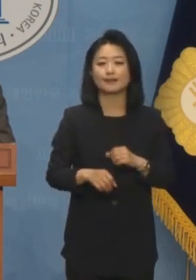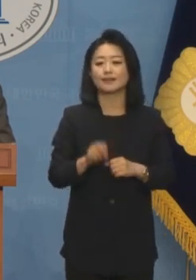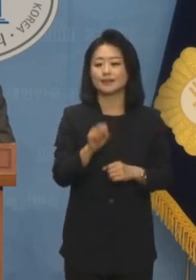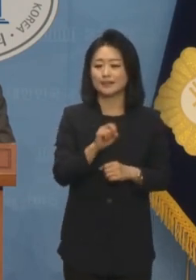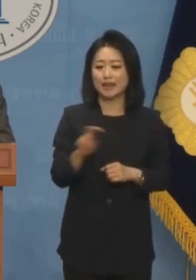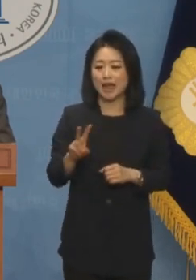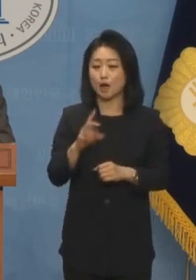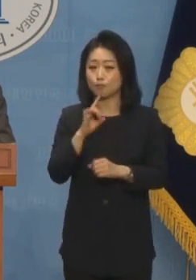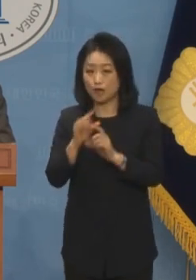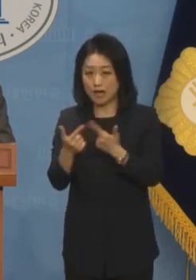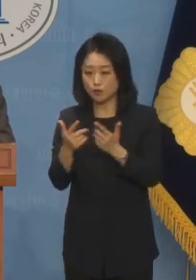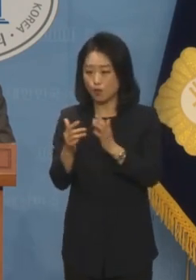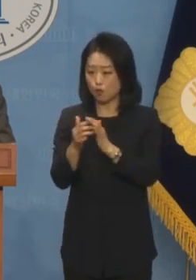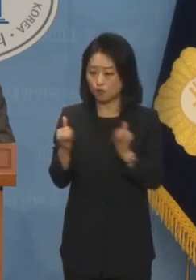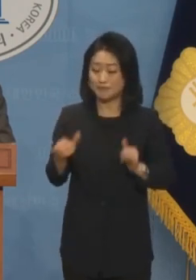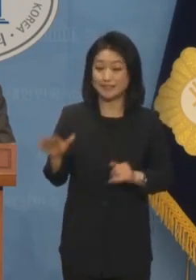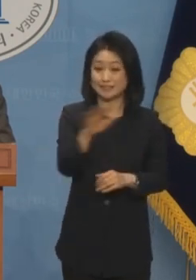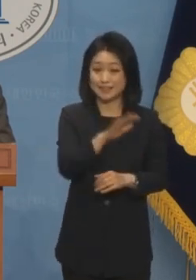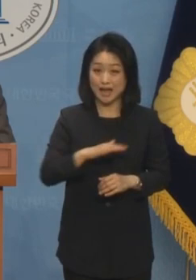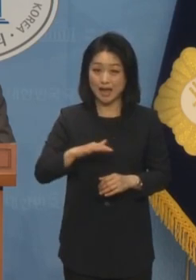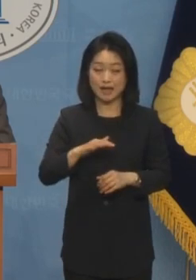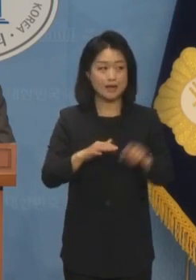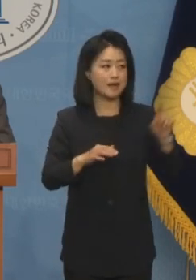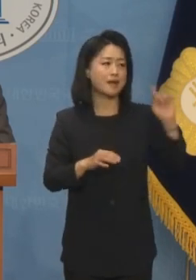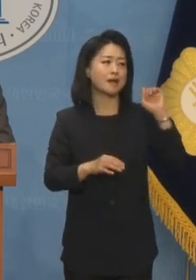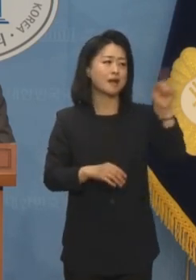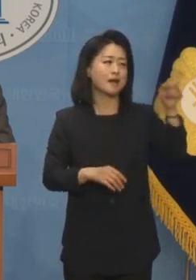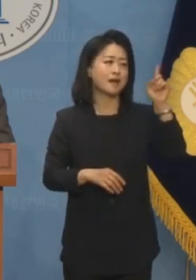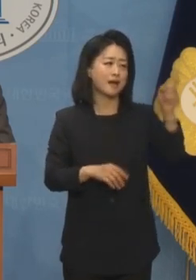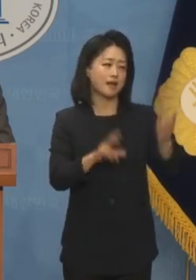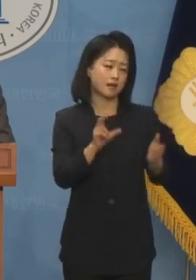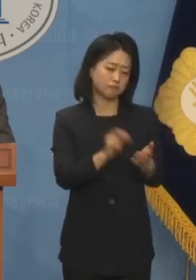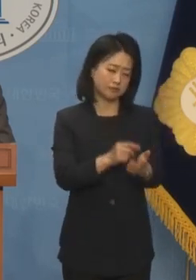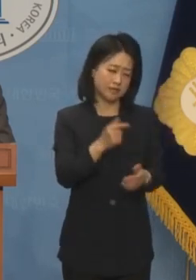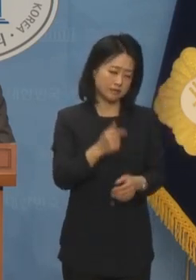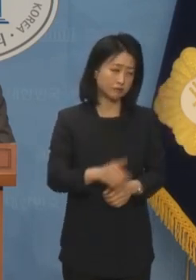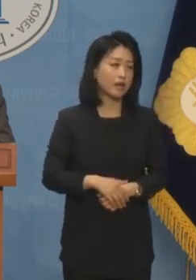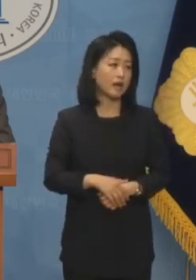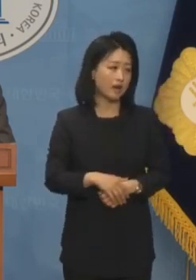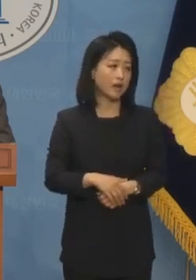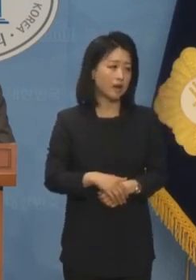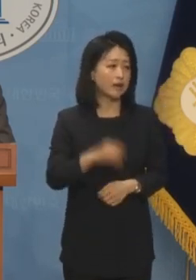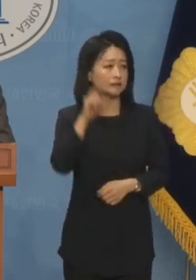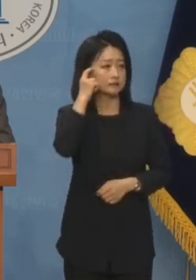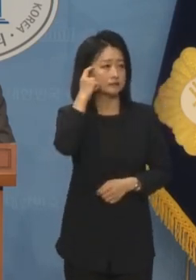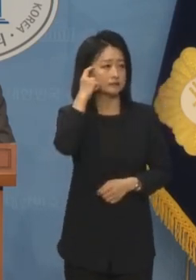물론 우리 국민들도 다시 심각한 고민과 선택의 기로에 설